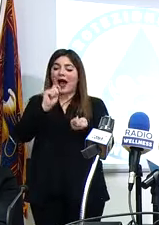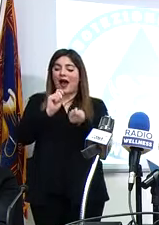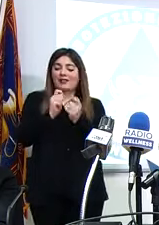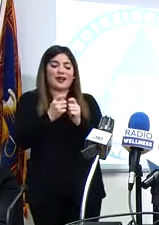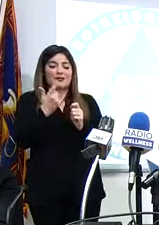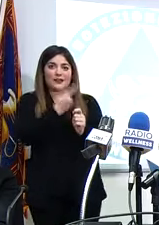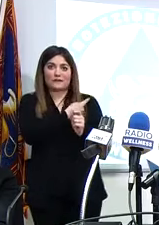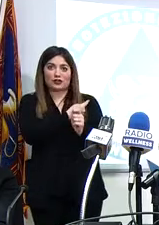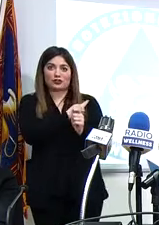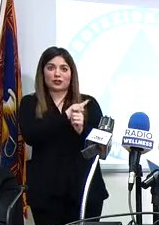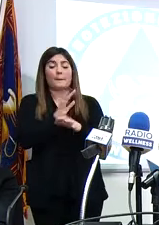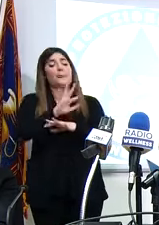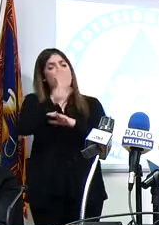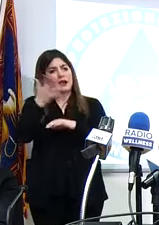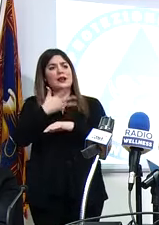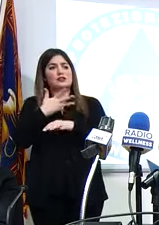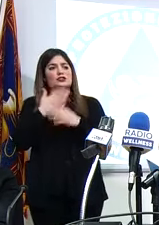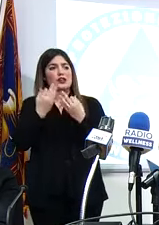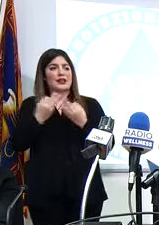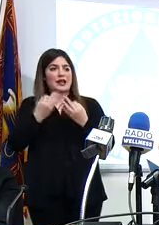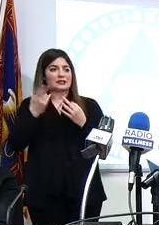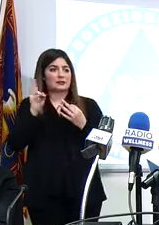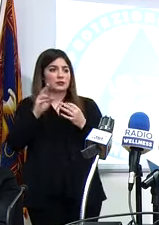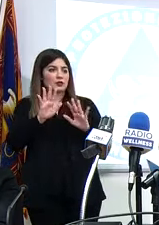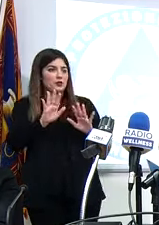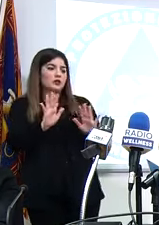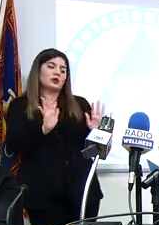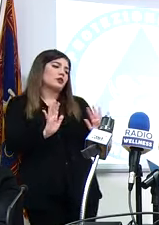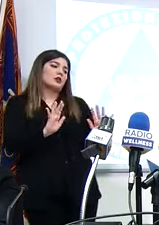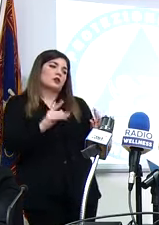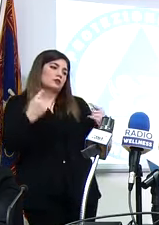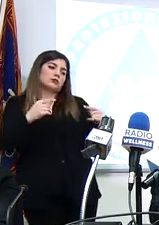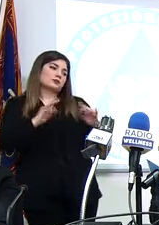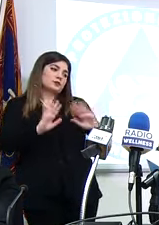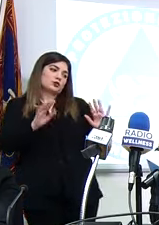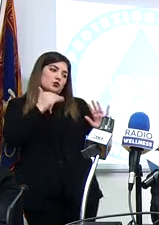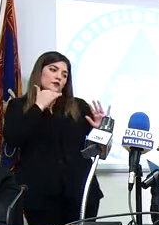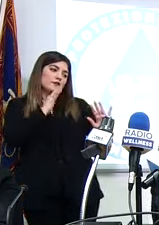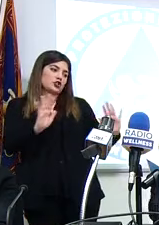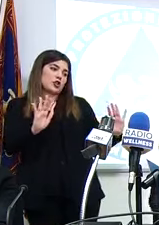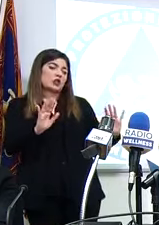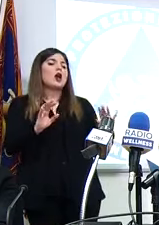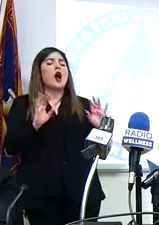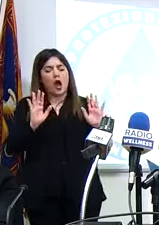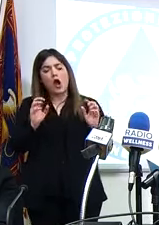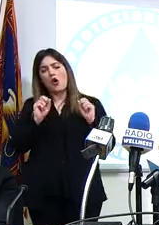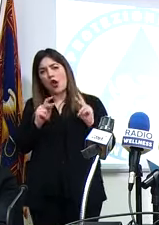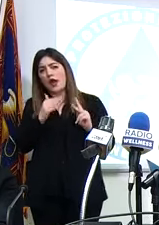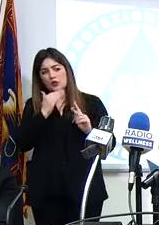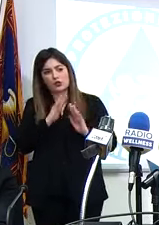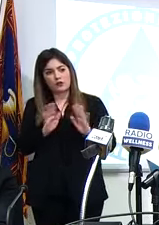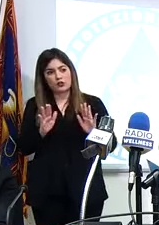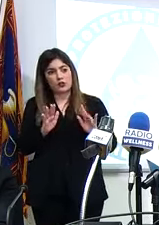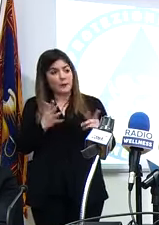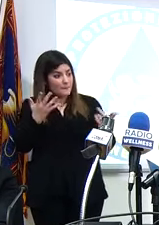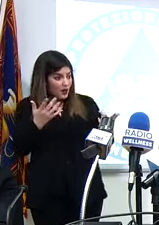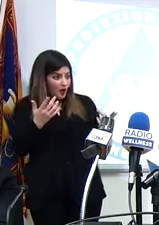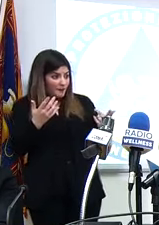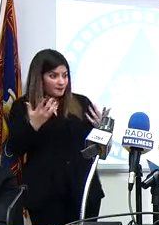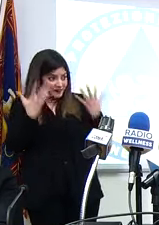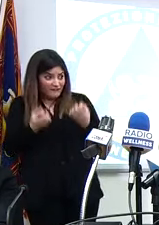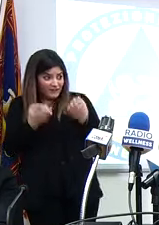sono altri più classici. Ma restiamo su questi, professore, perché volevamo capire... Basta questo. Sì. Allora... Perché quindi sono più efficaci